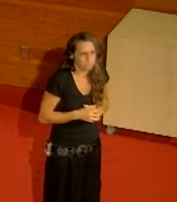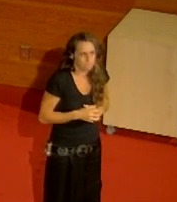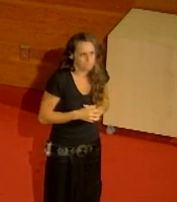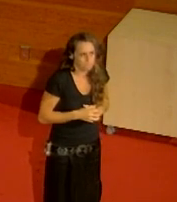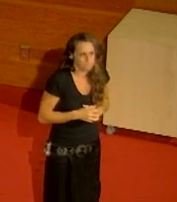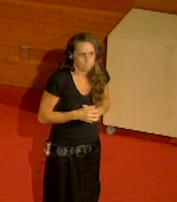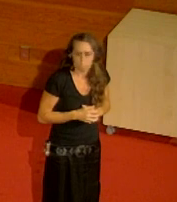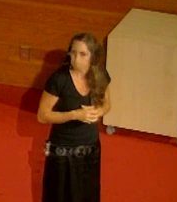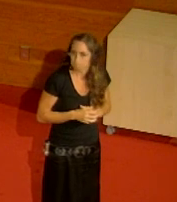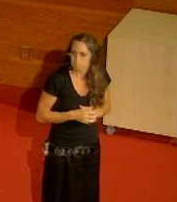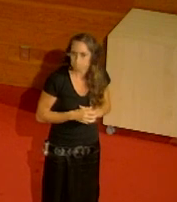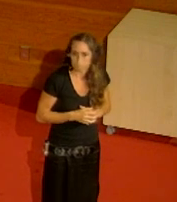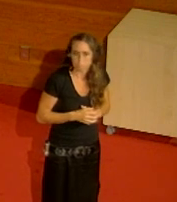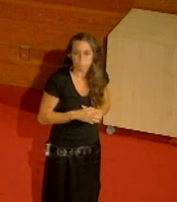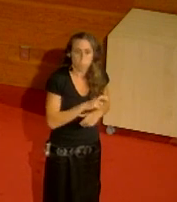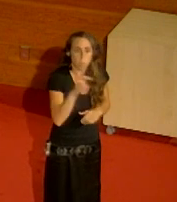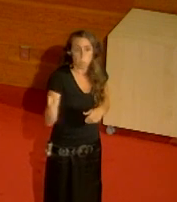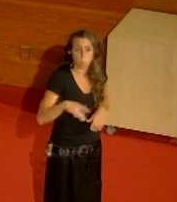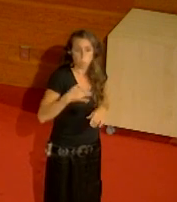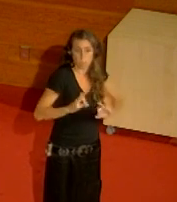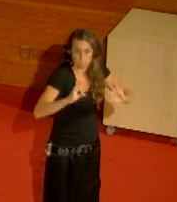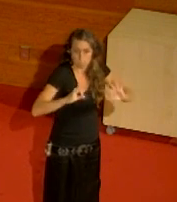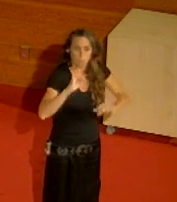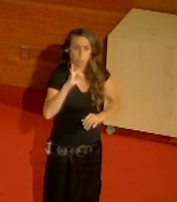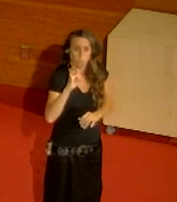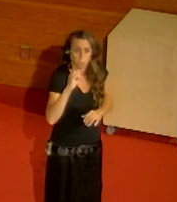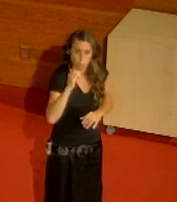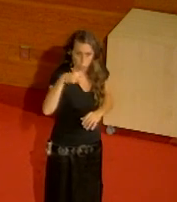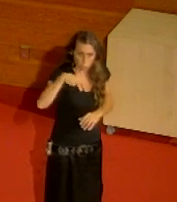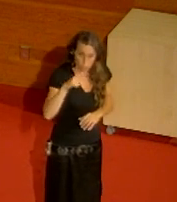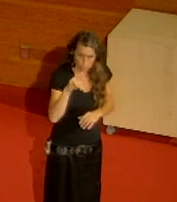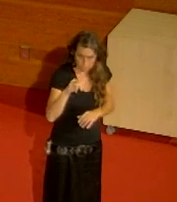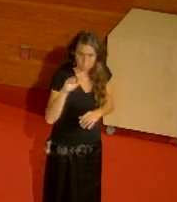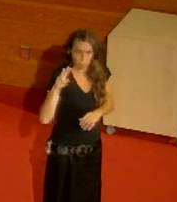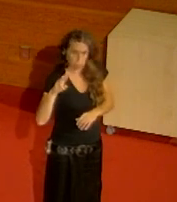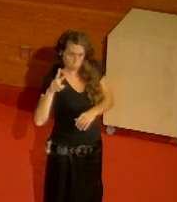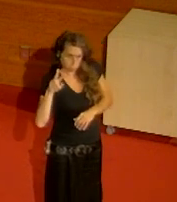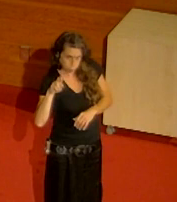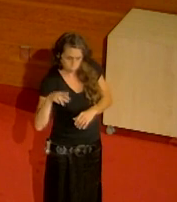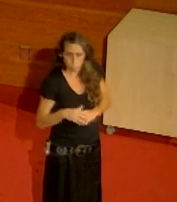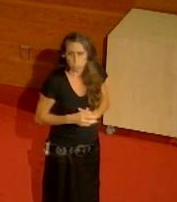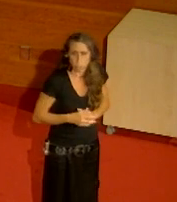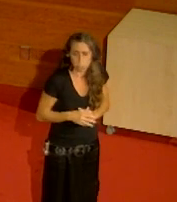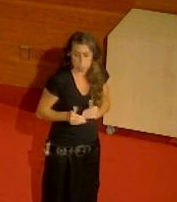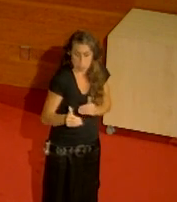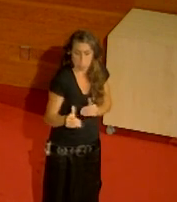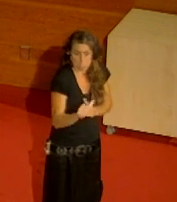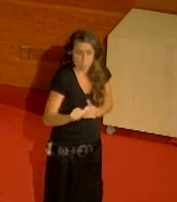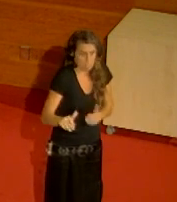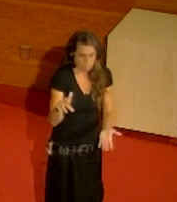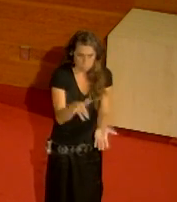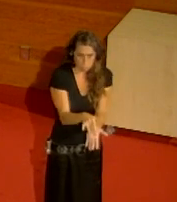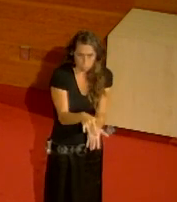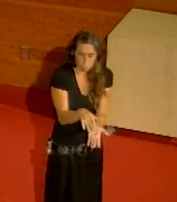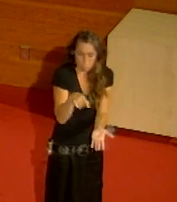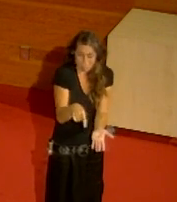el yom kippur que es un día que es una celebración más importante del judaísmo que es ahora se celebrarán las próximas semanas se